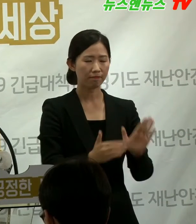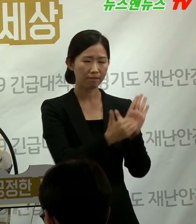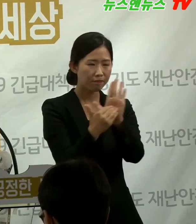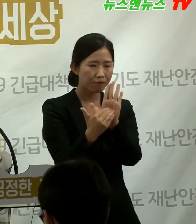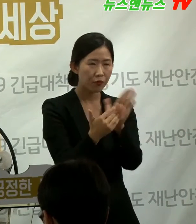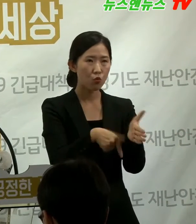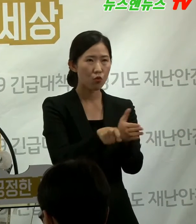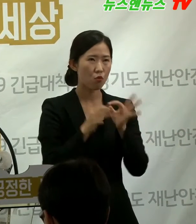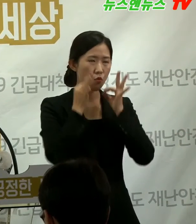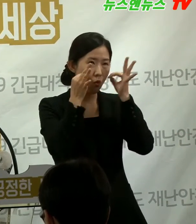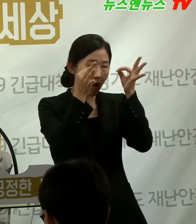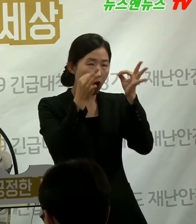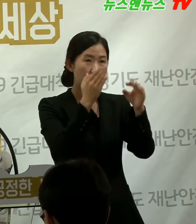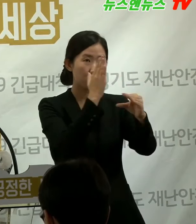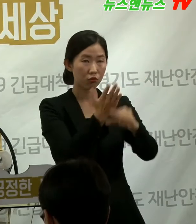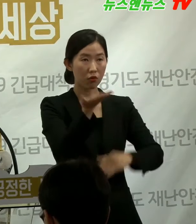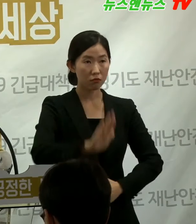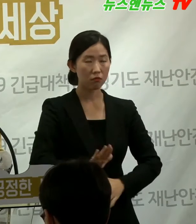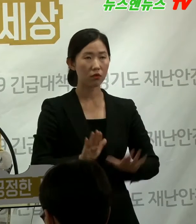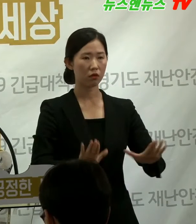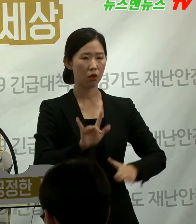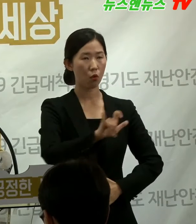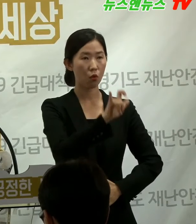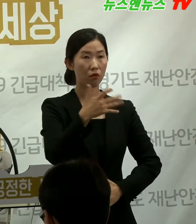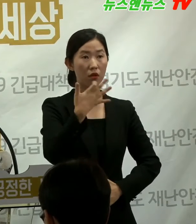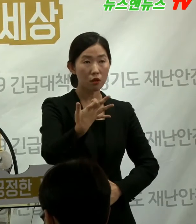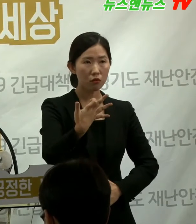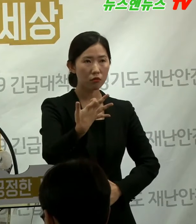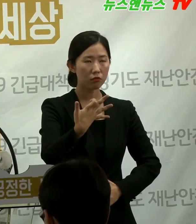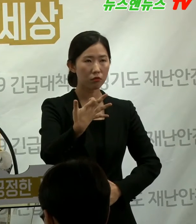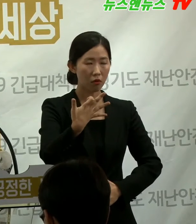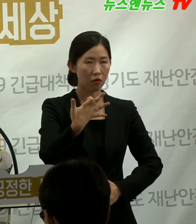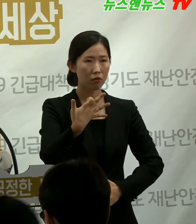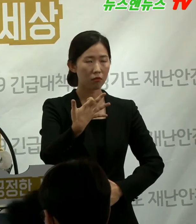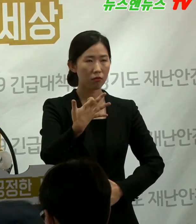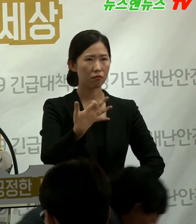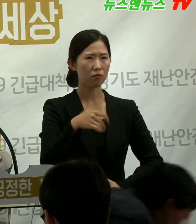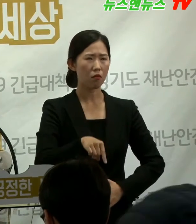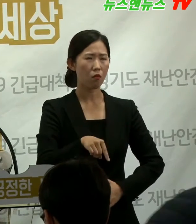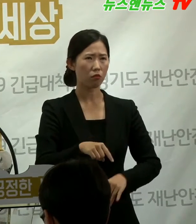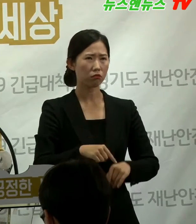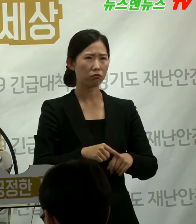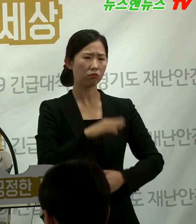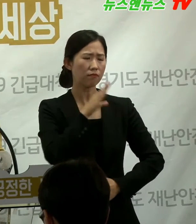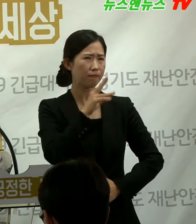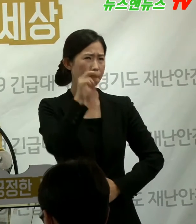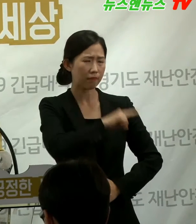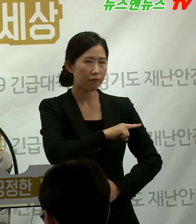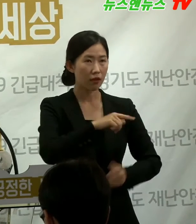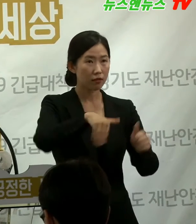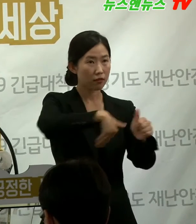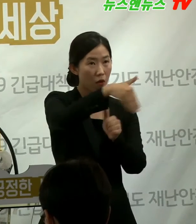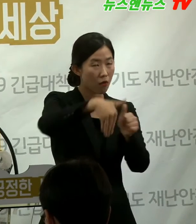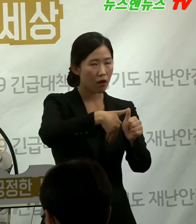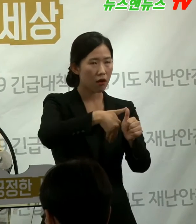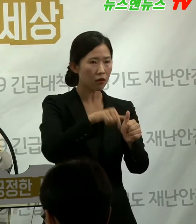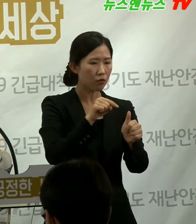이제는 코로나19가 포착화되는 최악의 상황, 즉 장기적인 동거를 준비해야 될